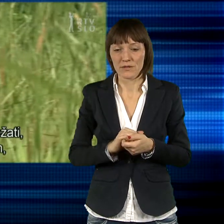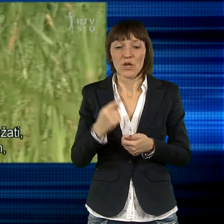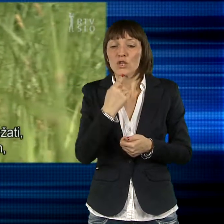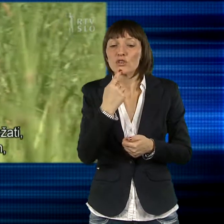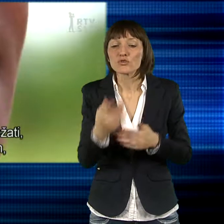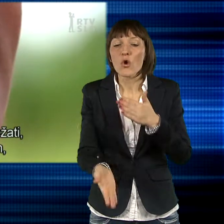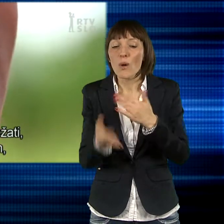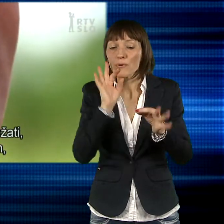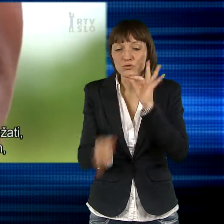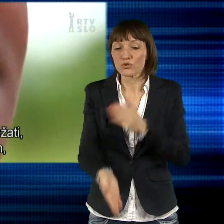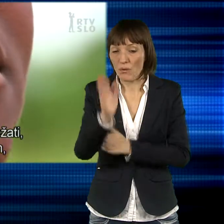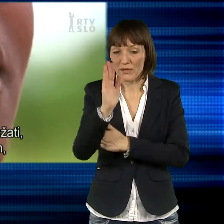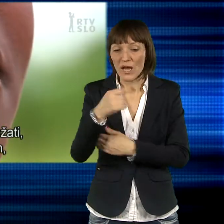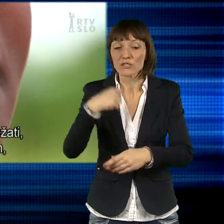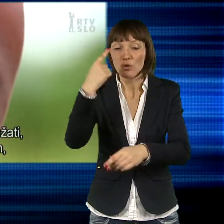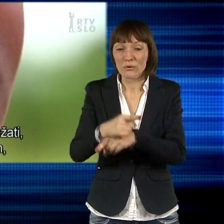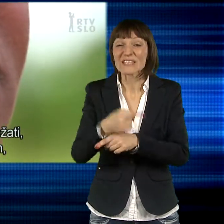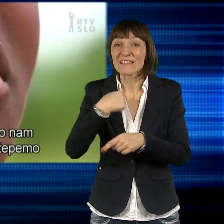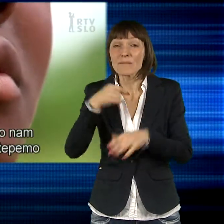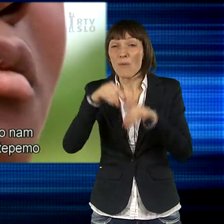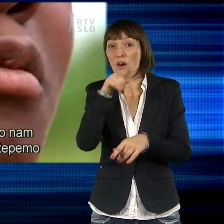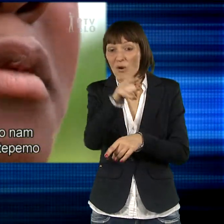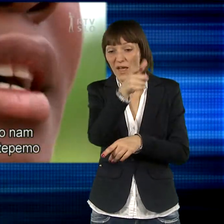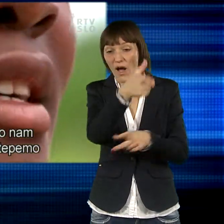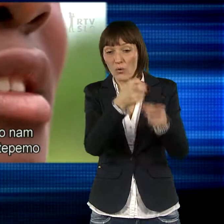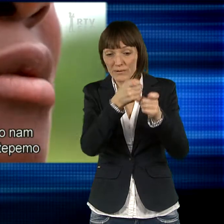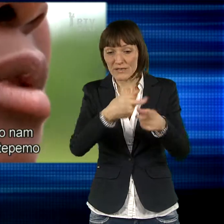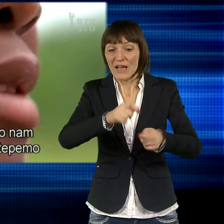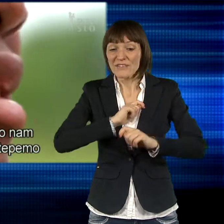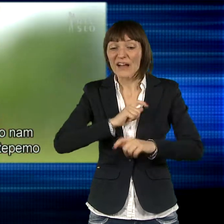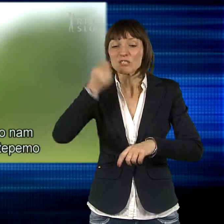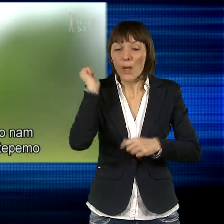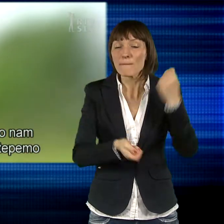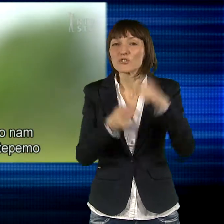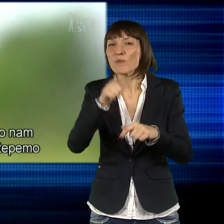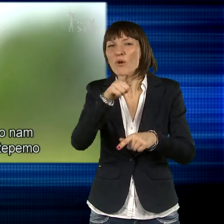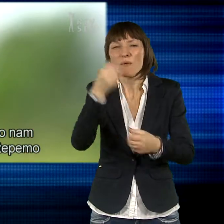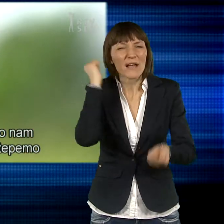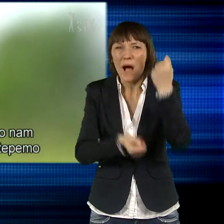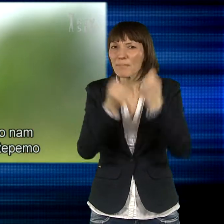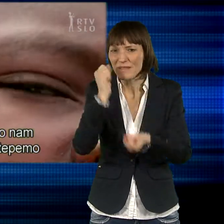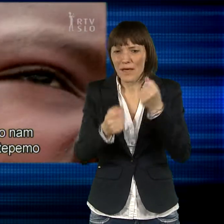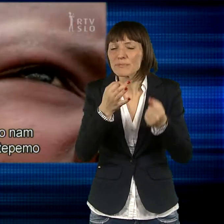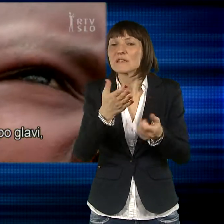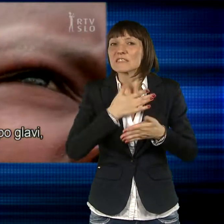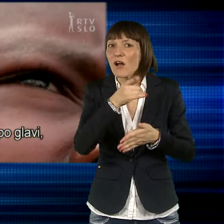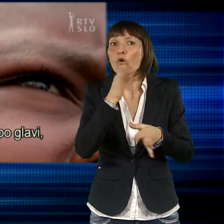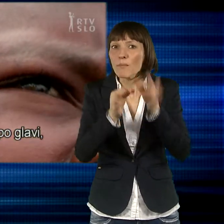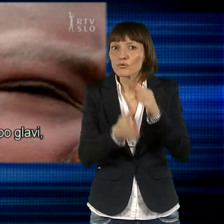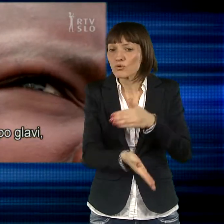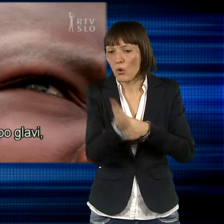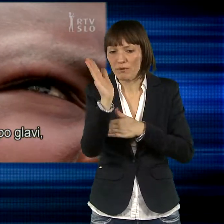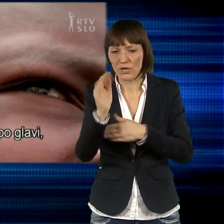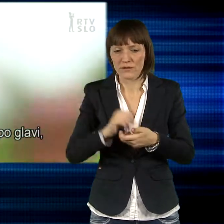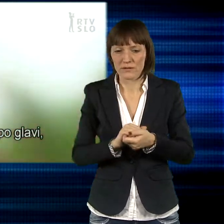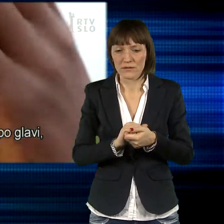Ezaki na muso sumoka kima kiba ekolo bapana biso tokendo bome bakateli biso banzeti loka mutu te tobeti nango mutu na